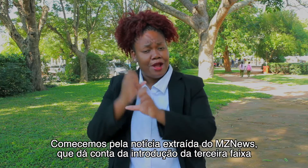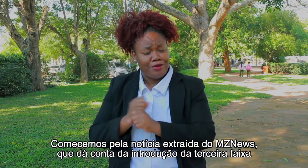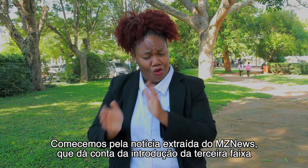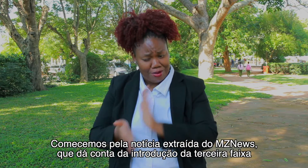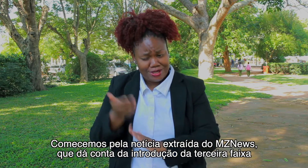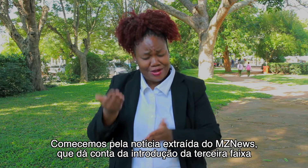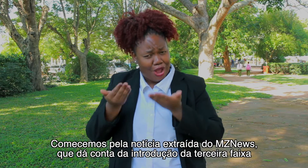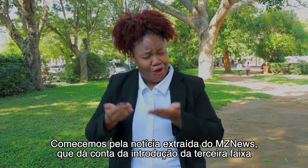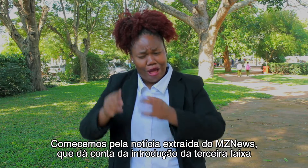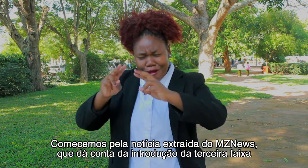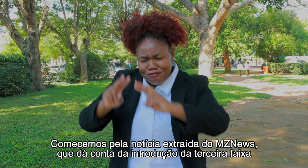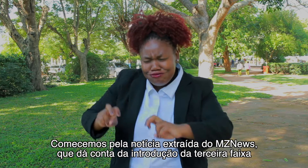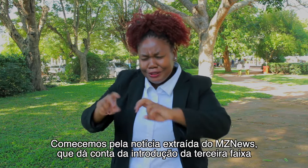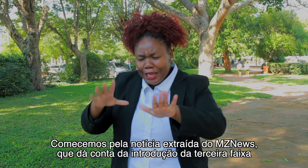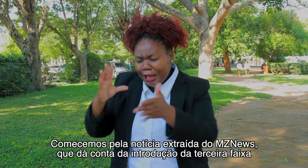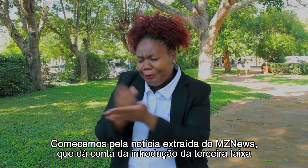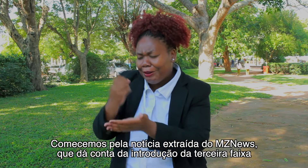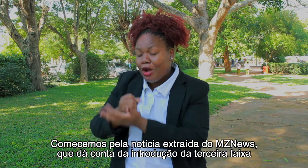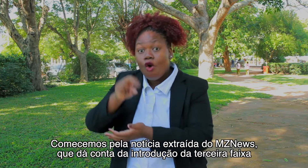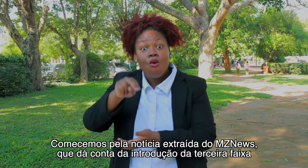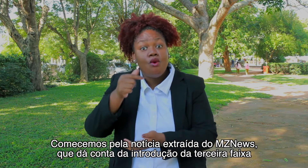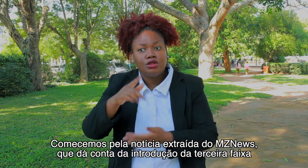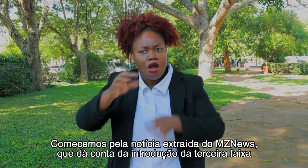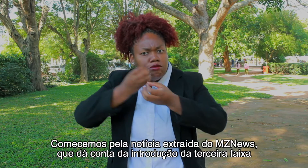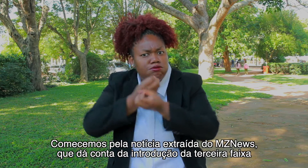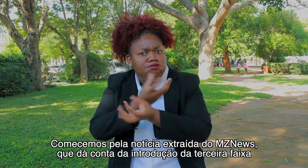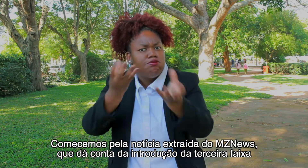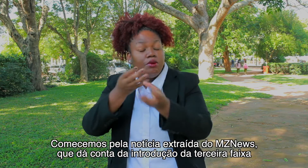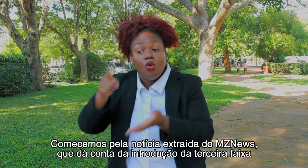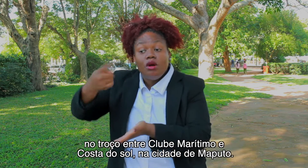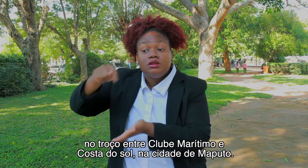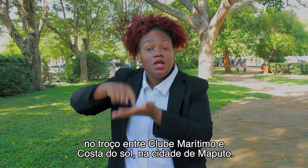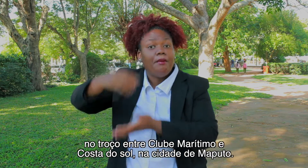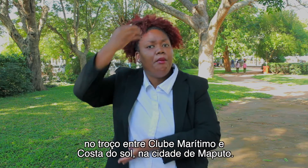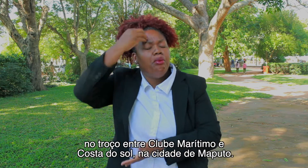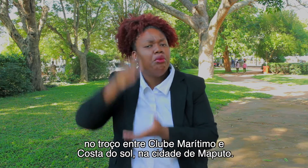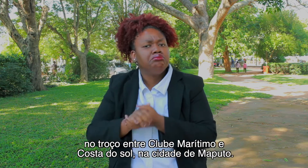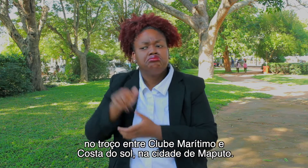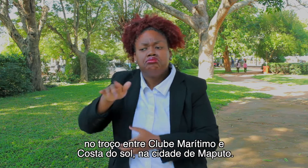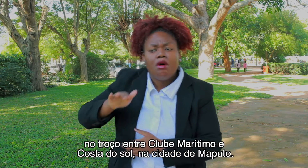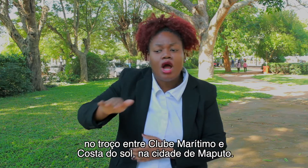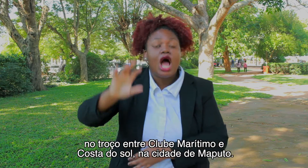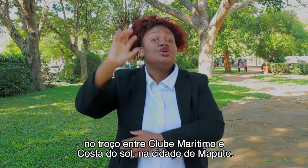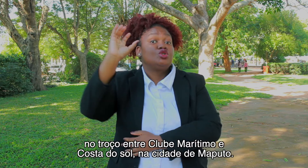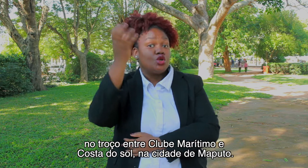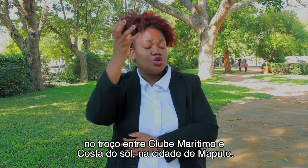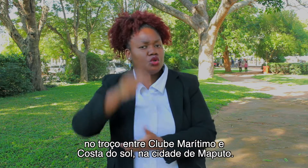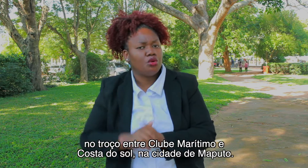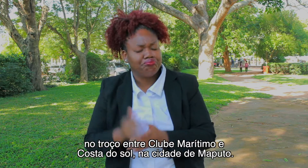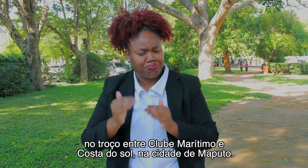Comecemos pela notícia extraída do MZ News, que dá conta da introdução da terceira faixa no troço entre Clube Marítimo e Costa de Sol, na cidade de